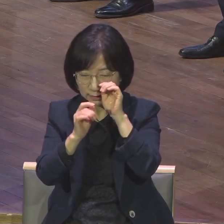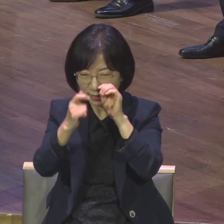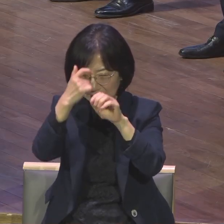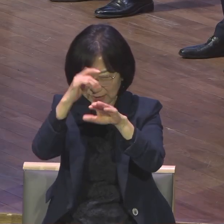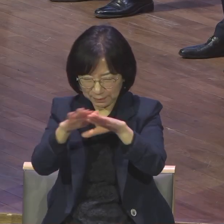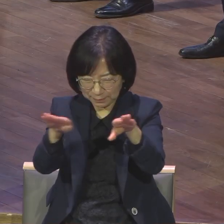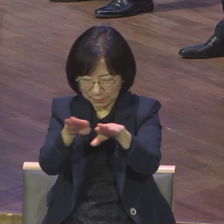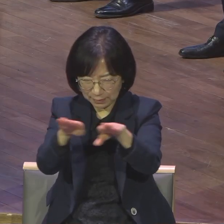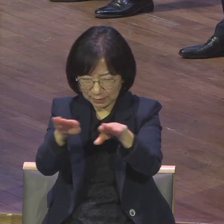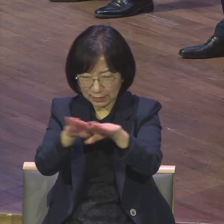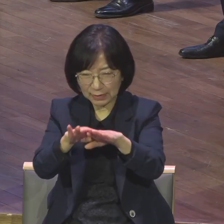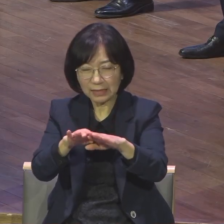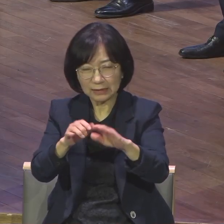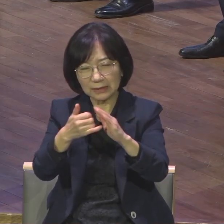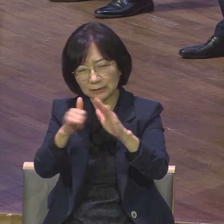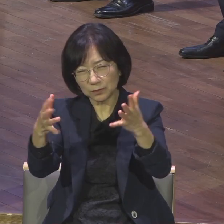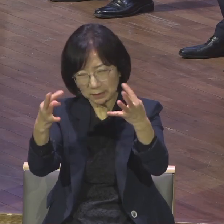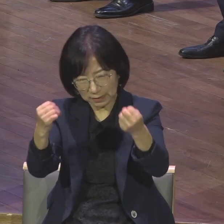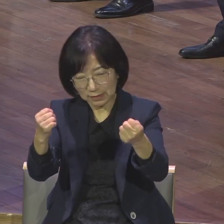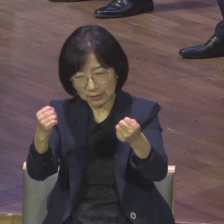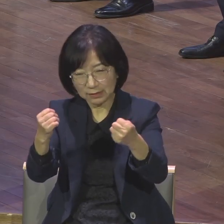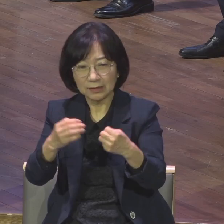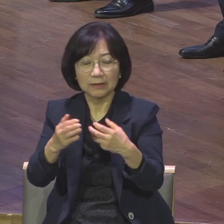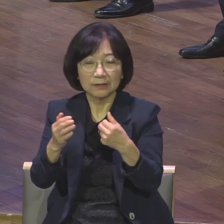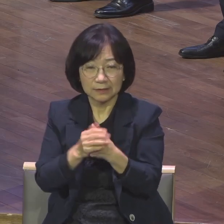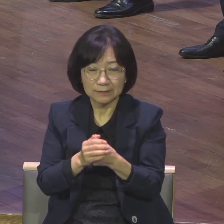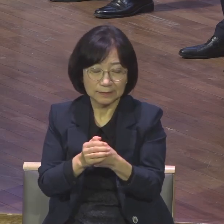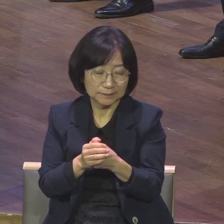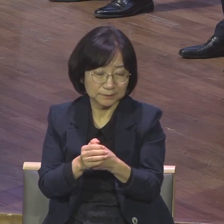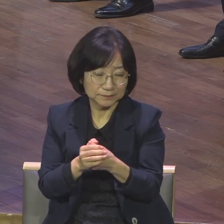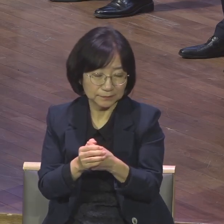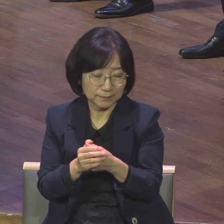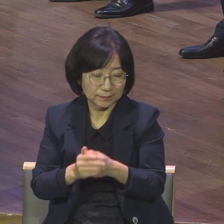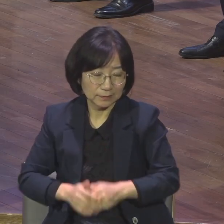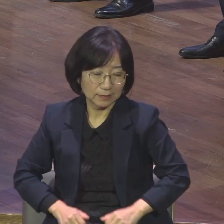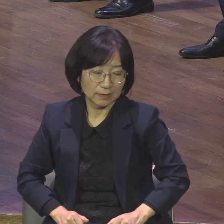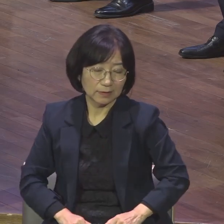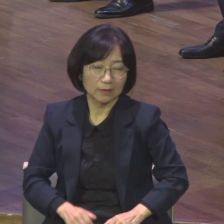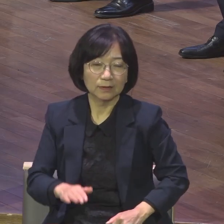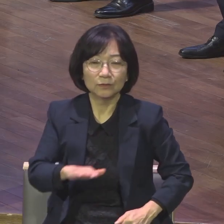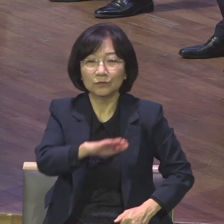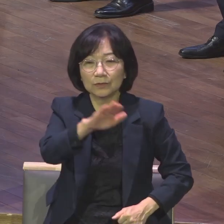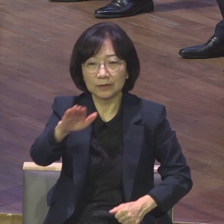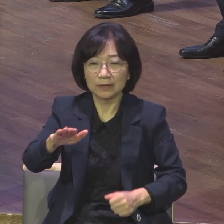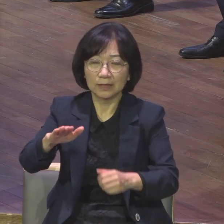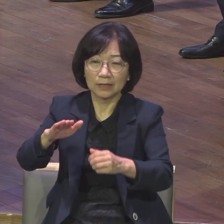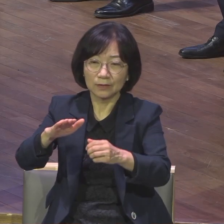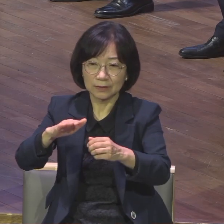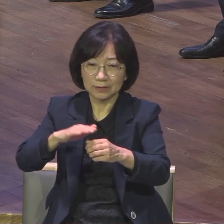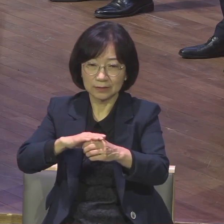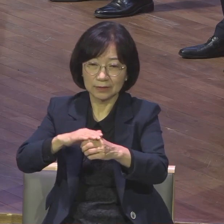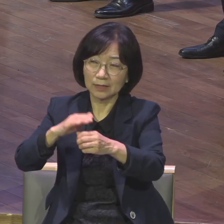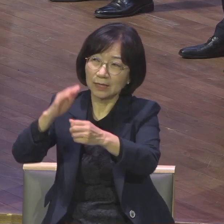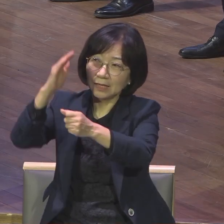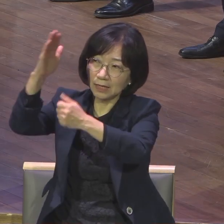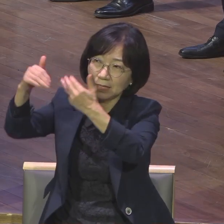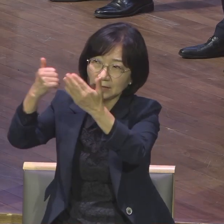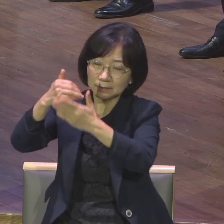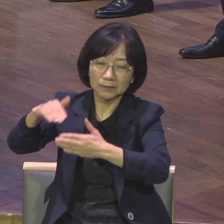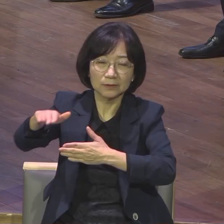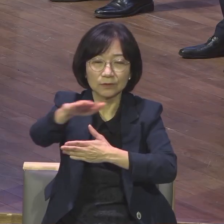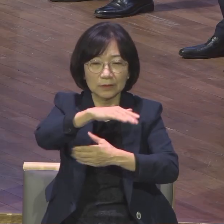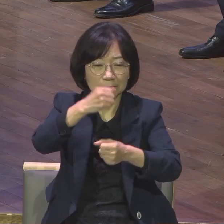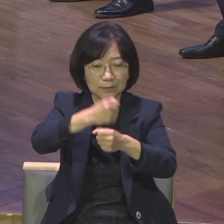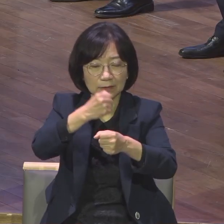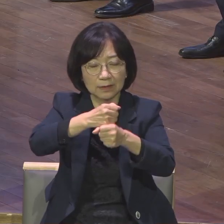많이 있습니다. 우리는 하나님께 예배하도록 창조되었습니다. 하나님께 영광 돌리도록 창조되었습니다. 예배를 통해서만